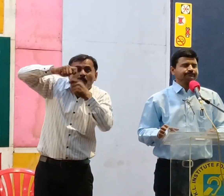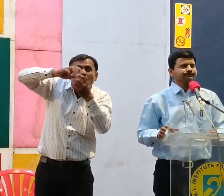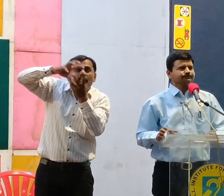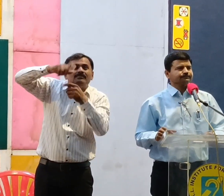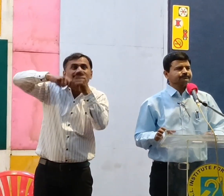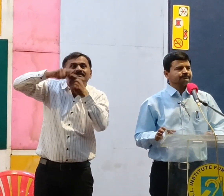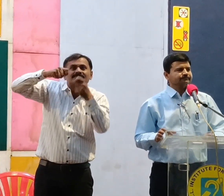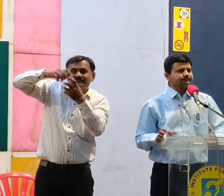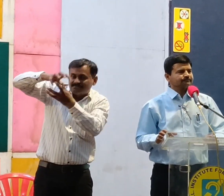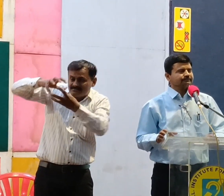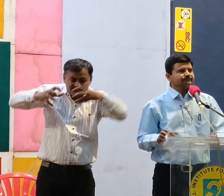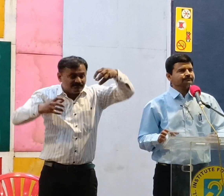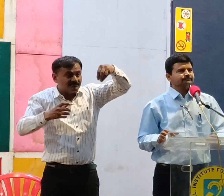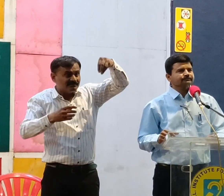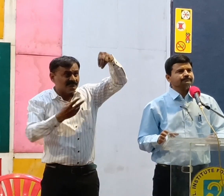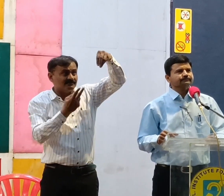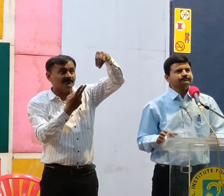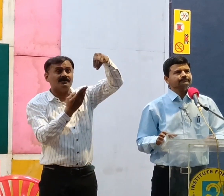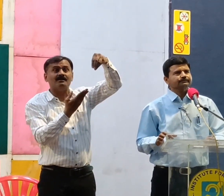છે,